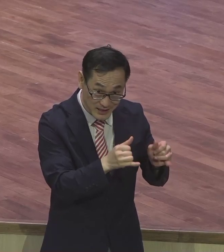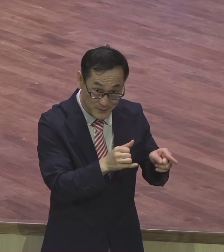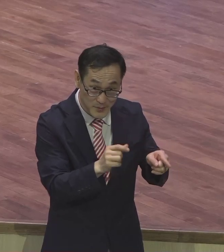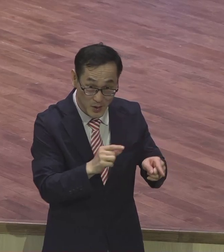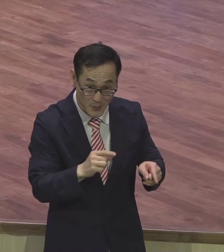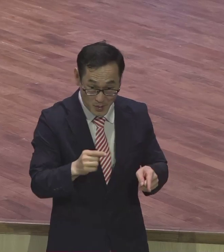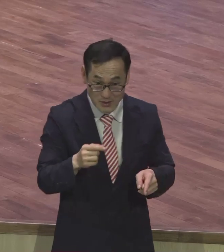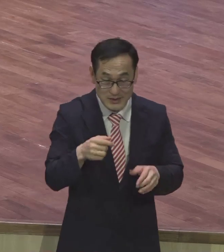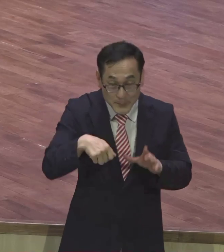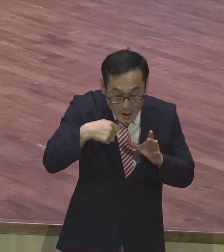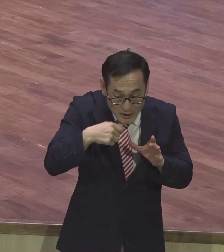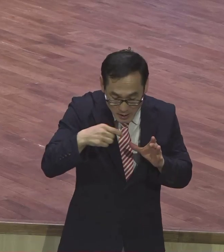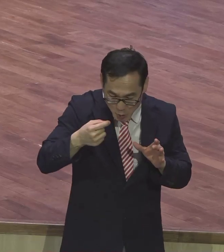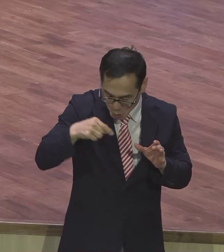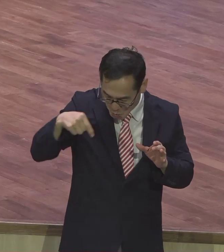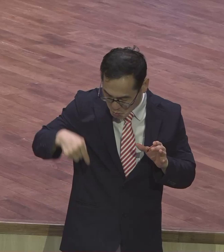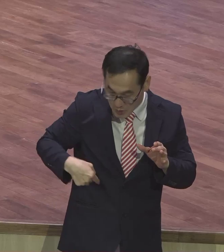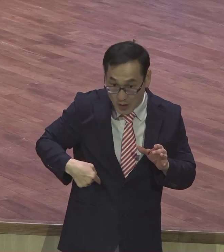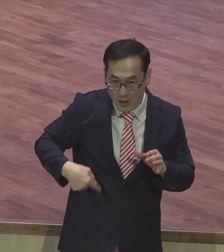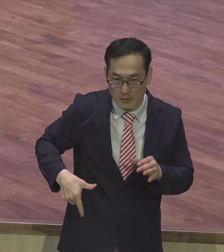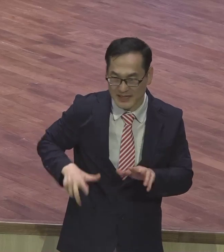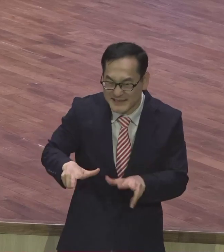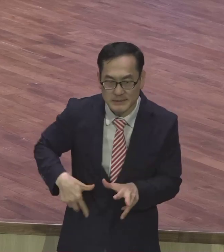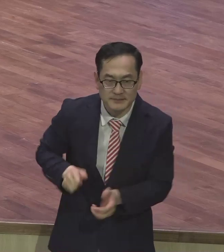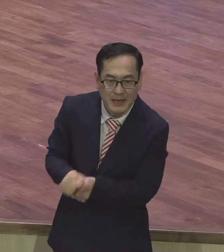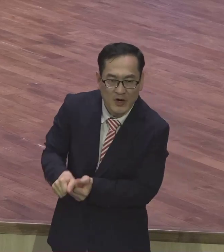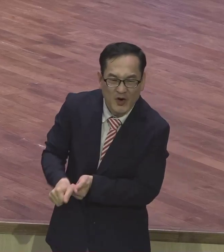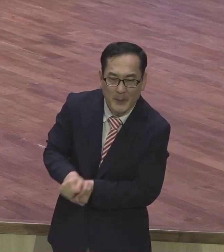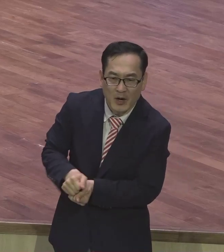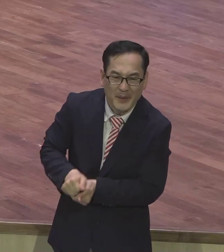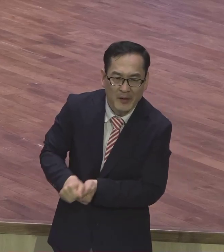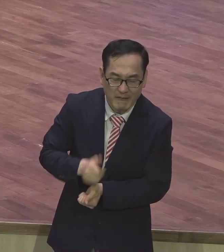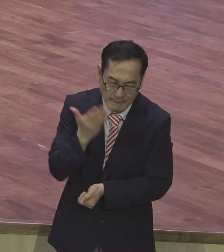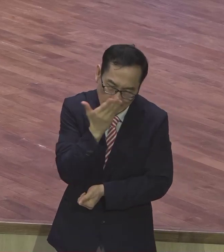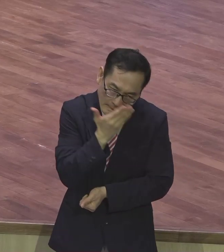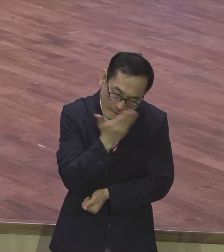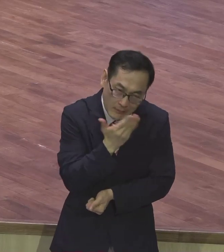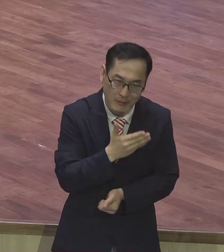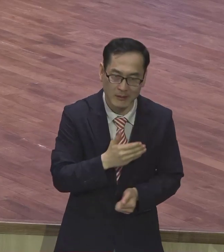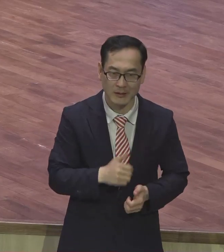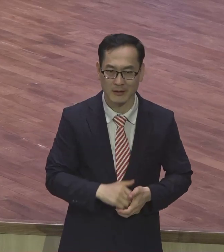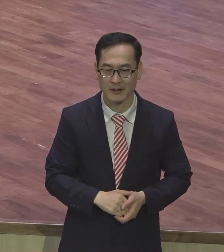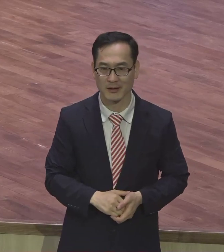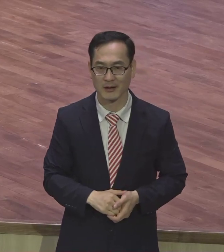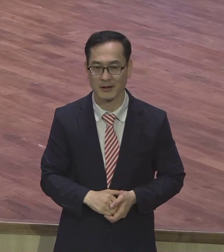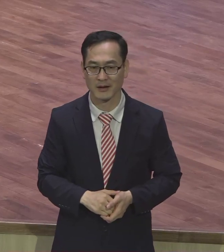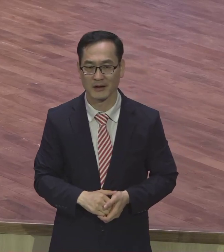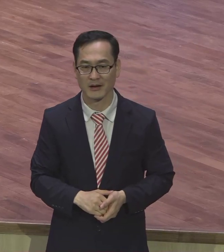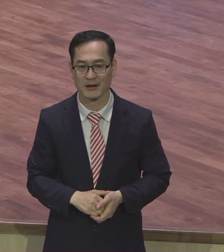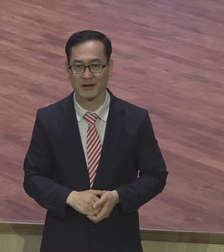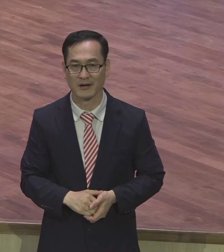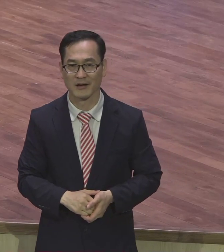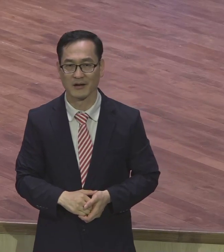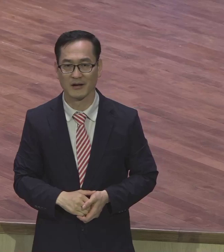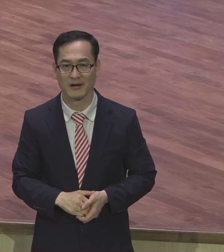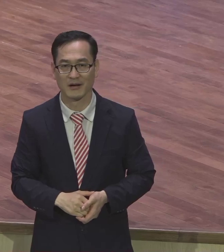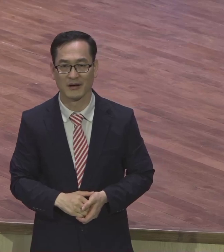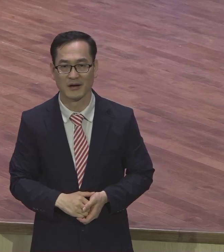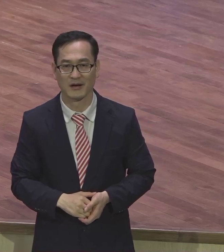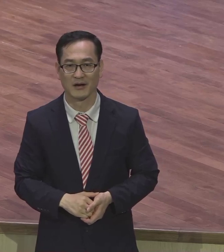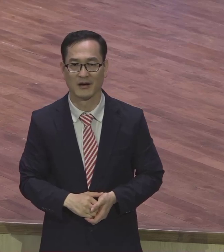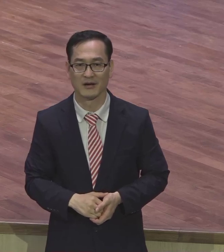음식도 절대 못먹게 만들어요 식당에서도 아니 여행 간 사람이 조금 고추장 먹으면 안 돼요 못먹게요